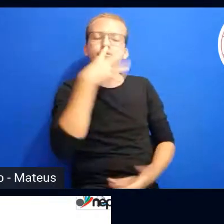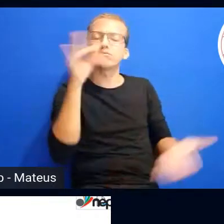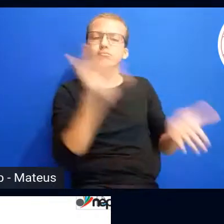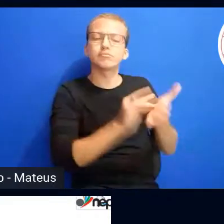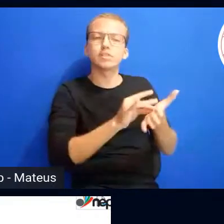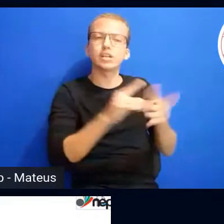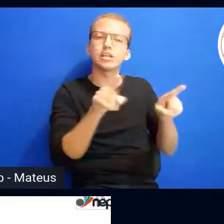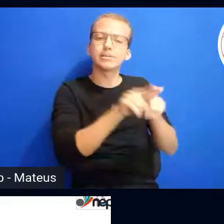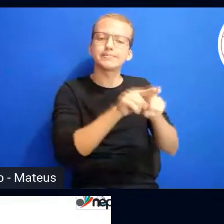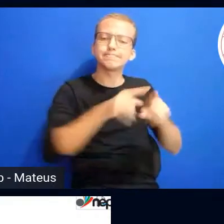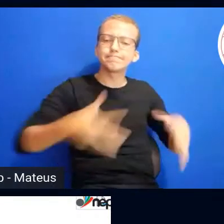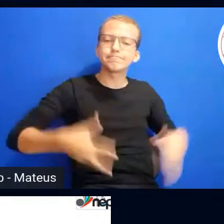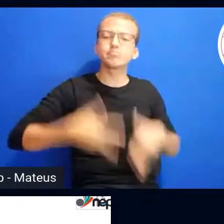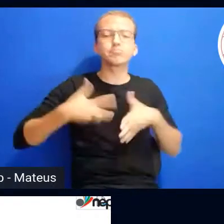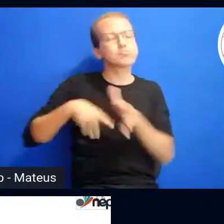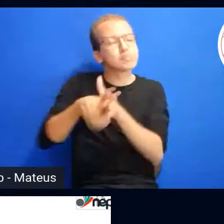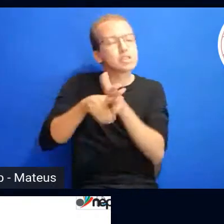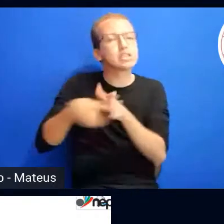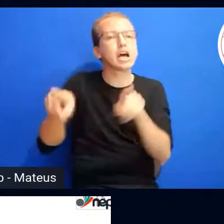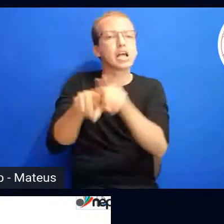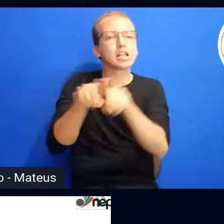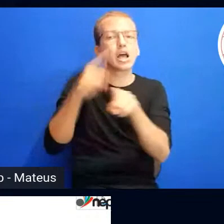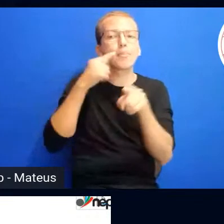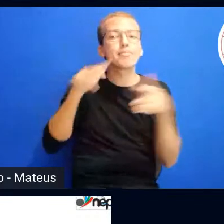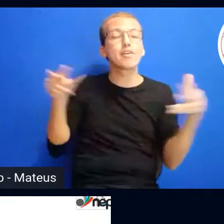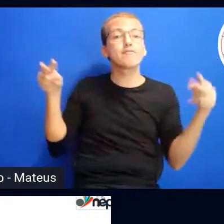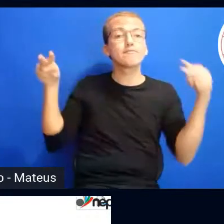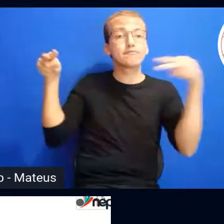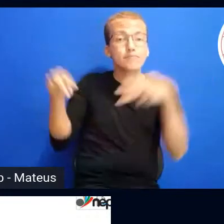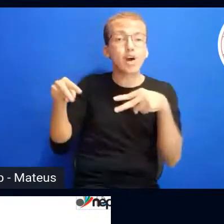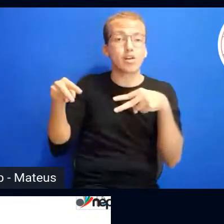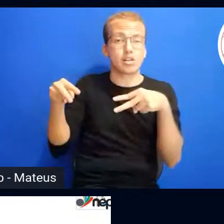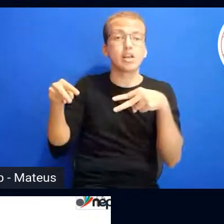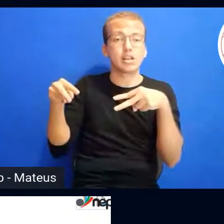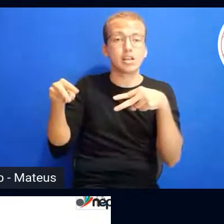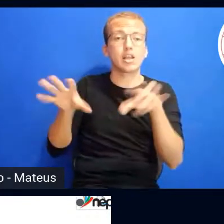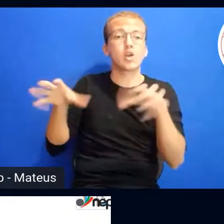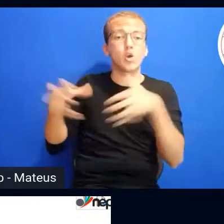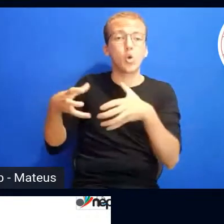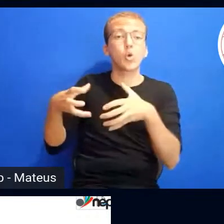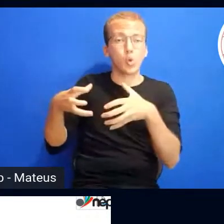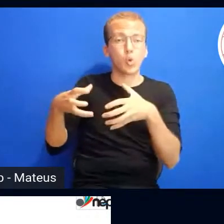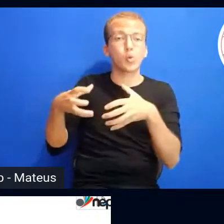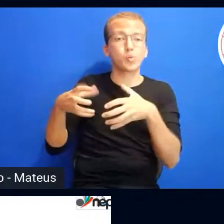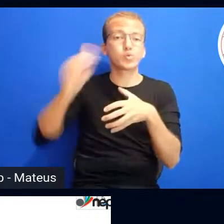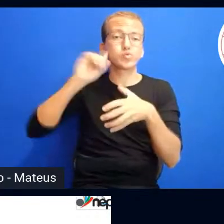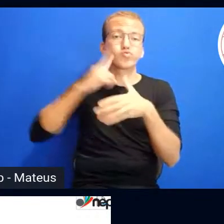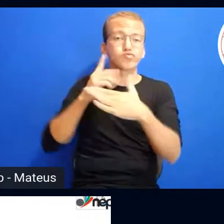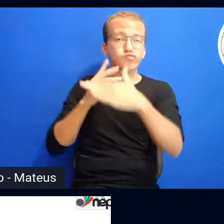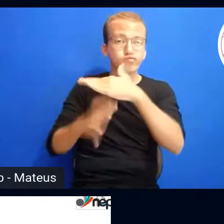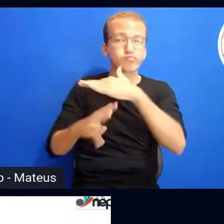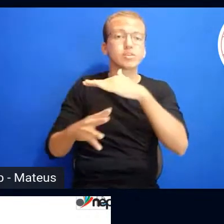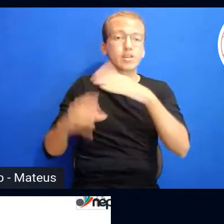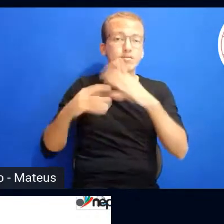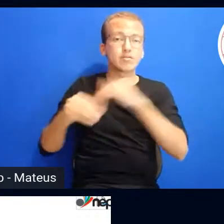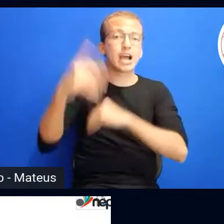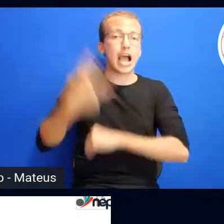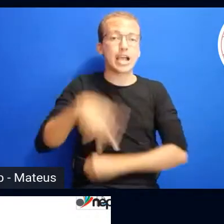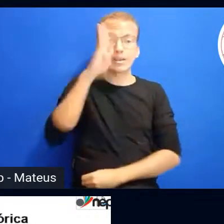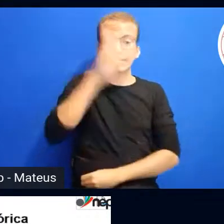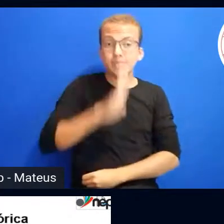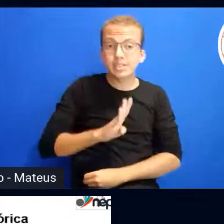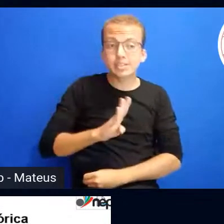para esses sujeitos refugiados eh surdos aqui no nosso país. Pode passar, por favor.